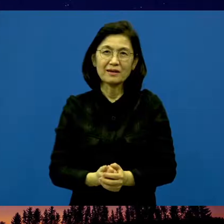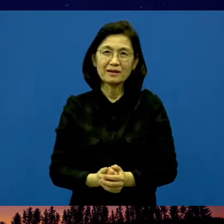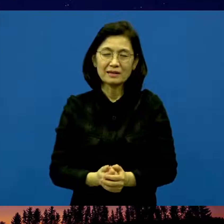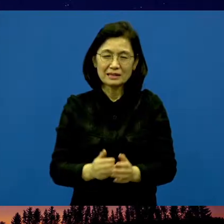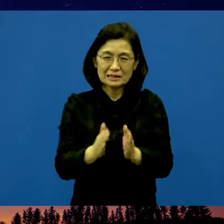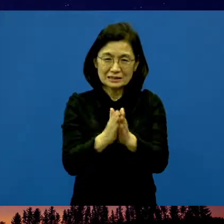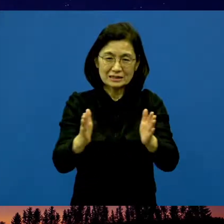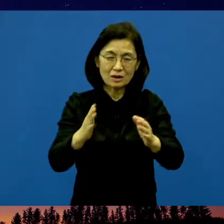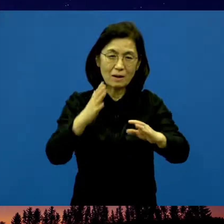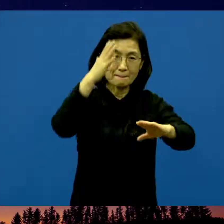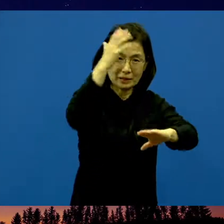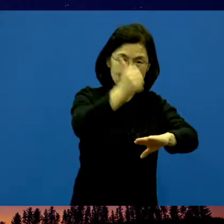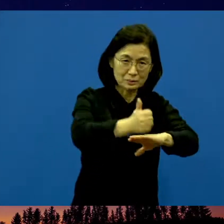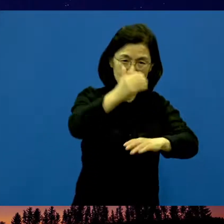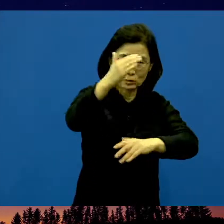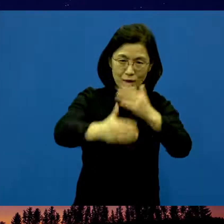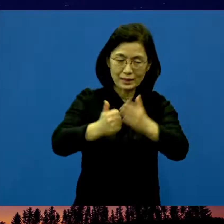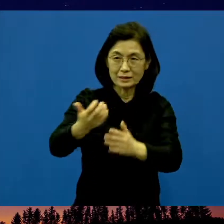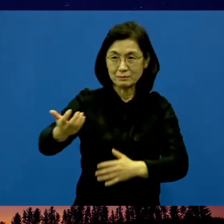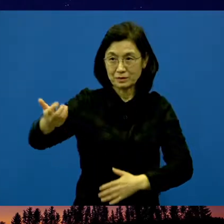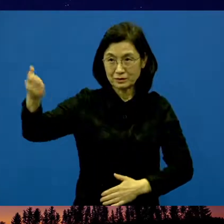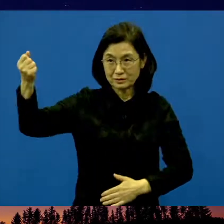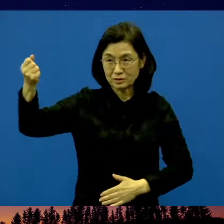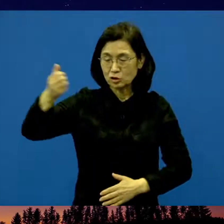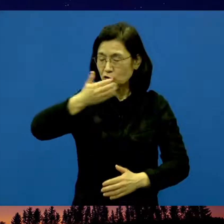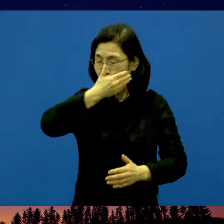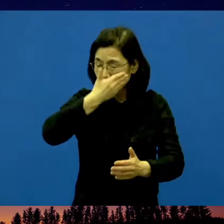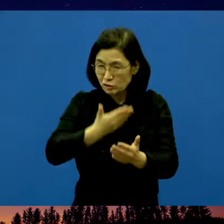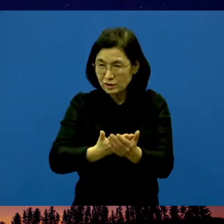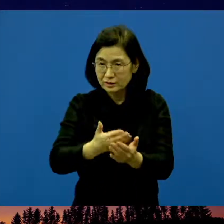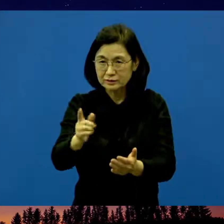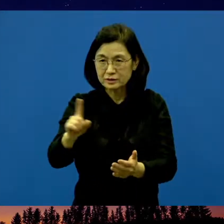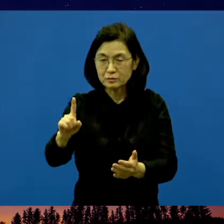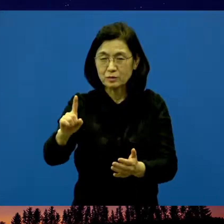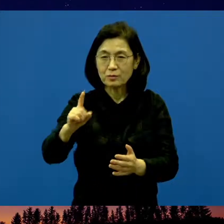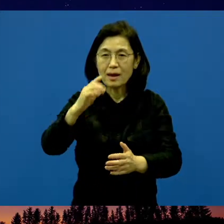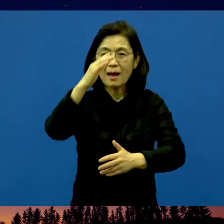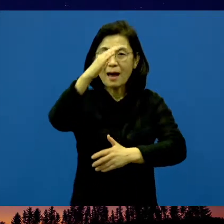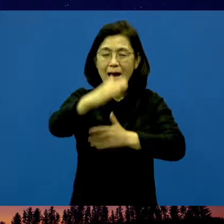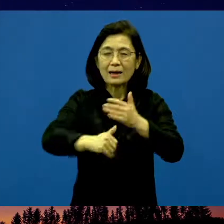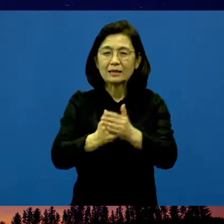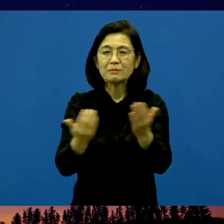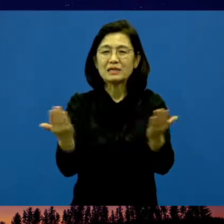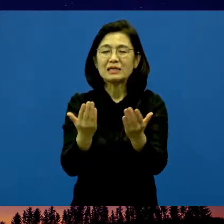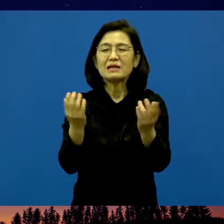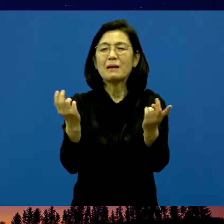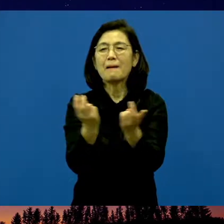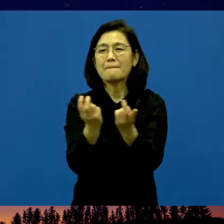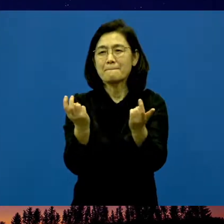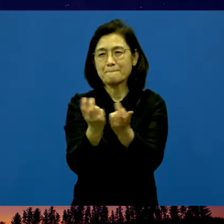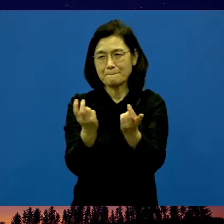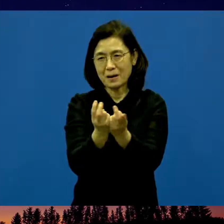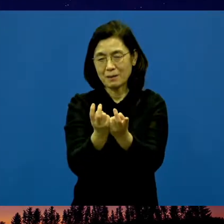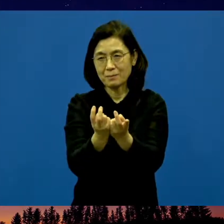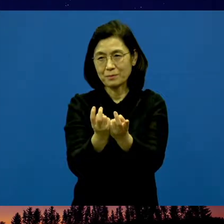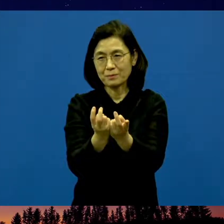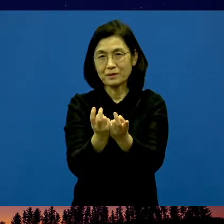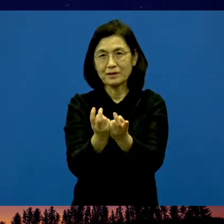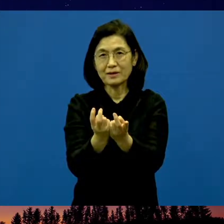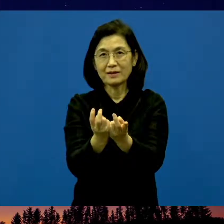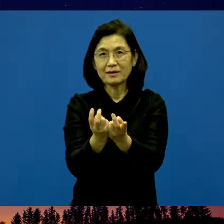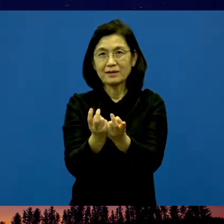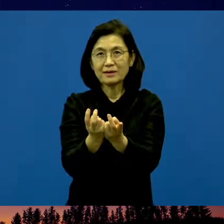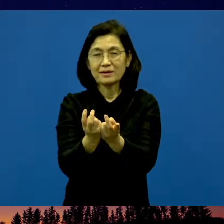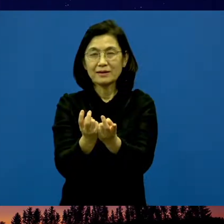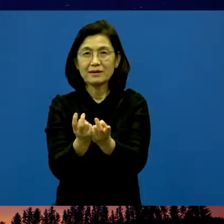손에 달려 있는데, 중요한 것은 그 하나님의 일을 하시는 방식이 우리 안에 일을 하시는데